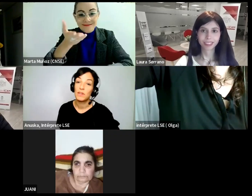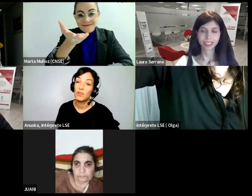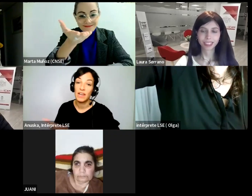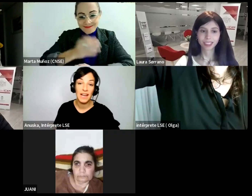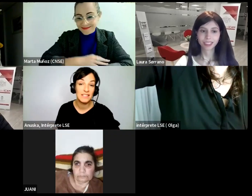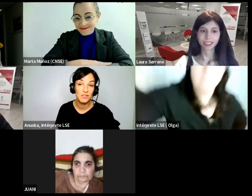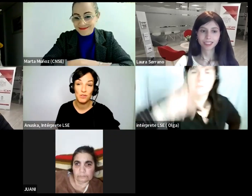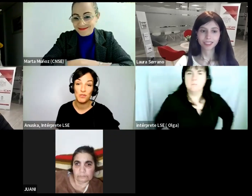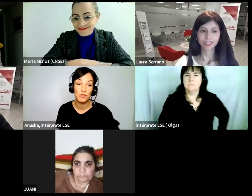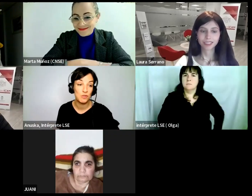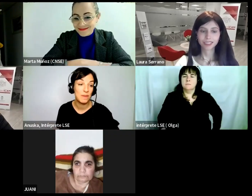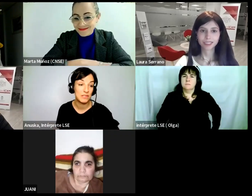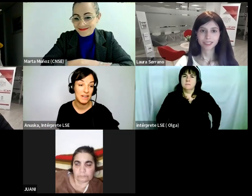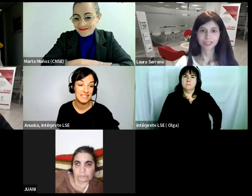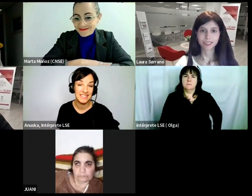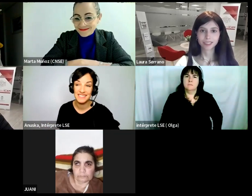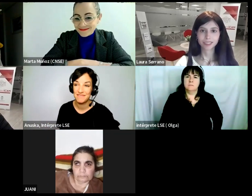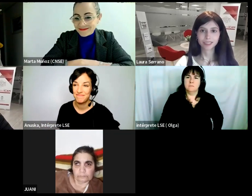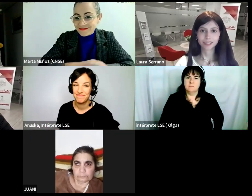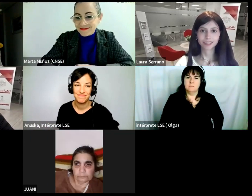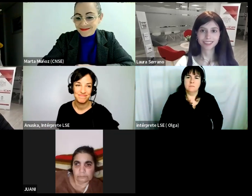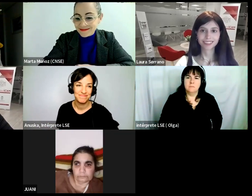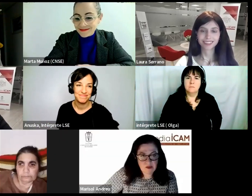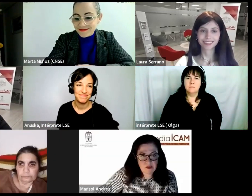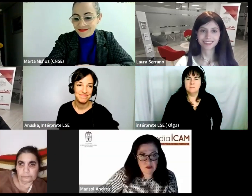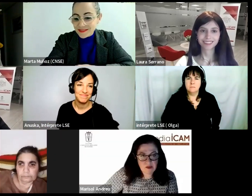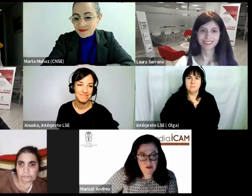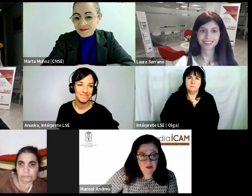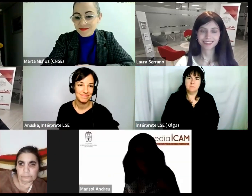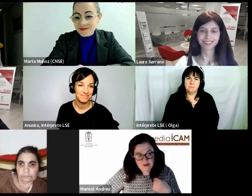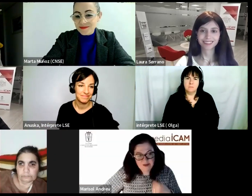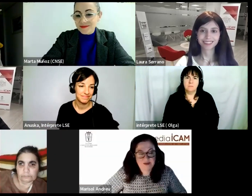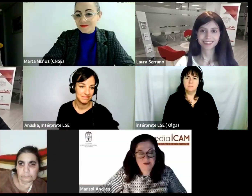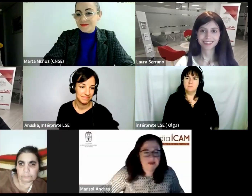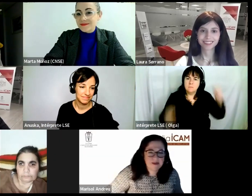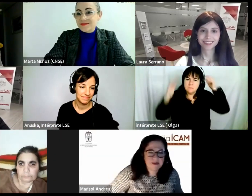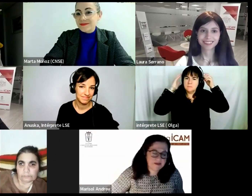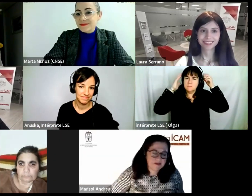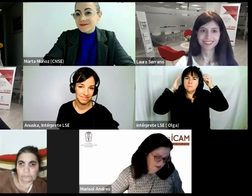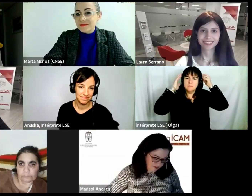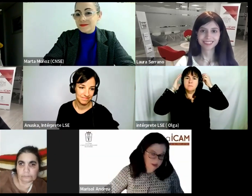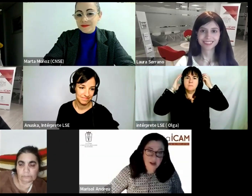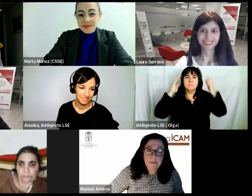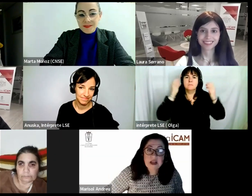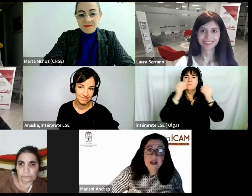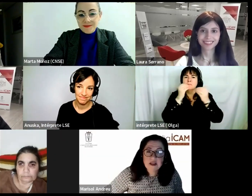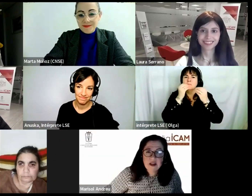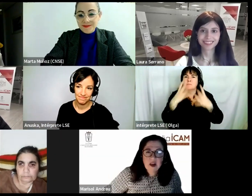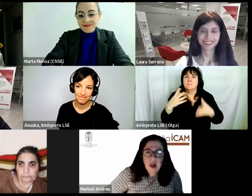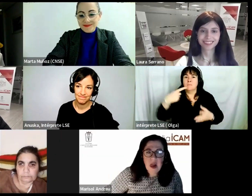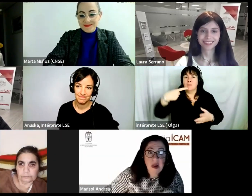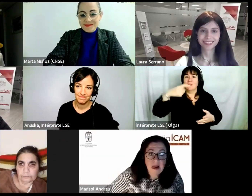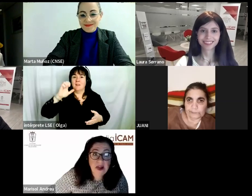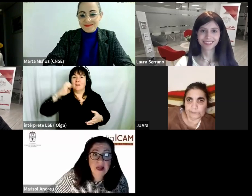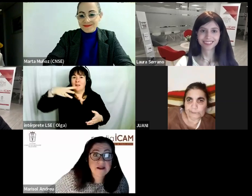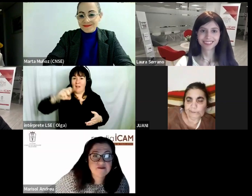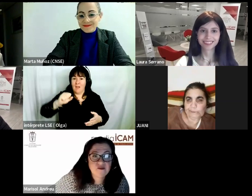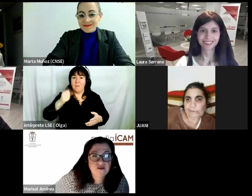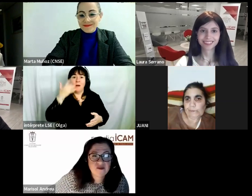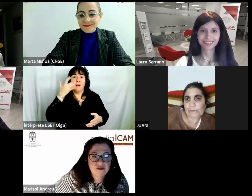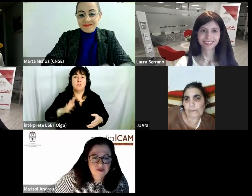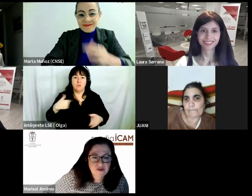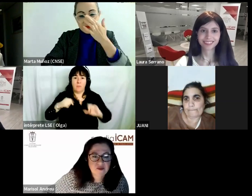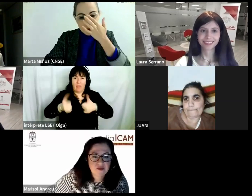Pues cuando queráis os doy paso a las 3. Muy bien, pues si os parece,